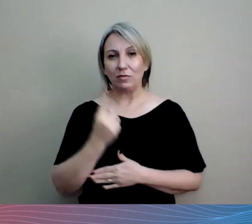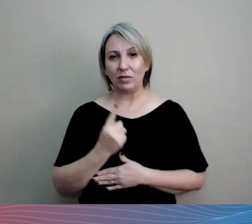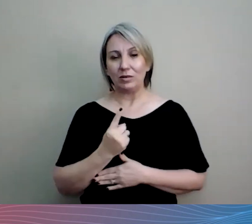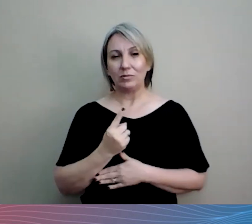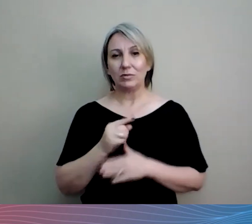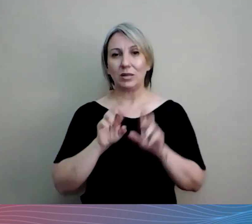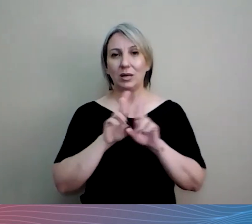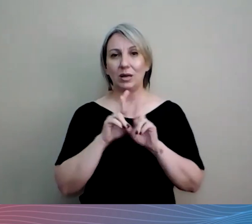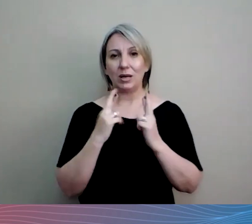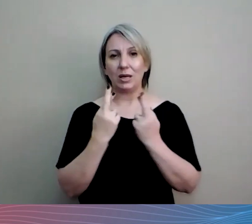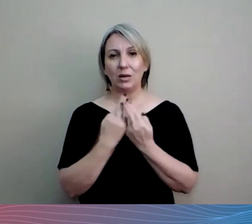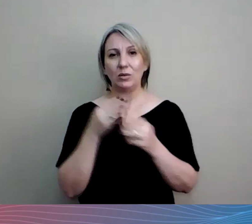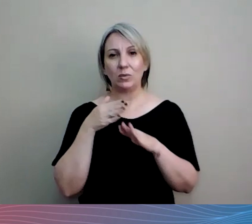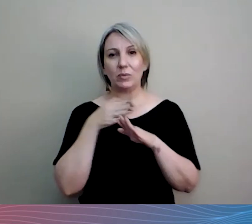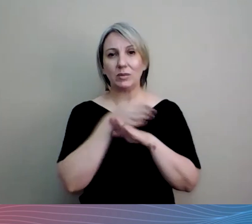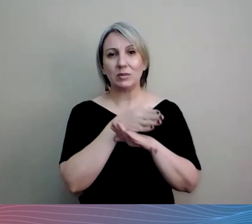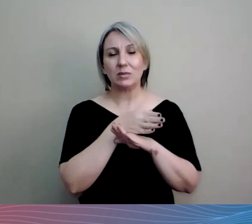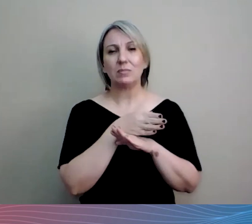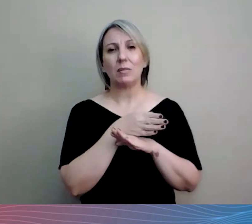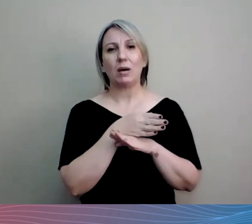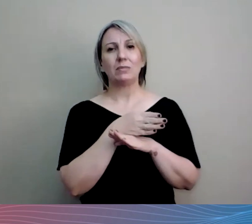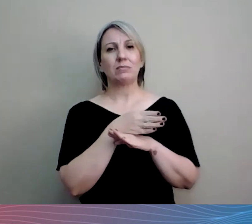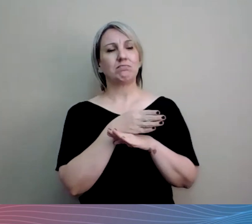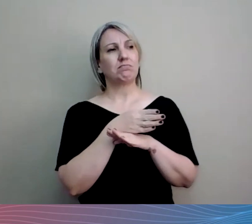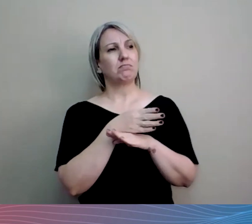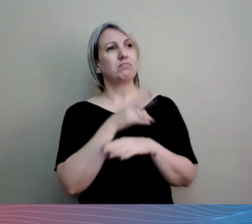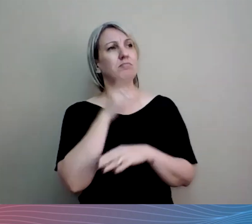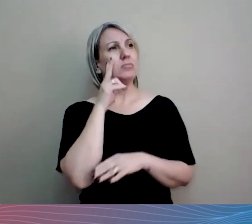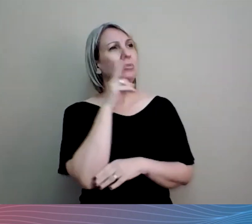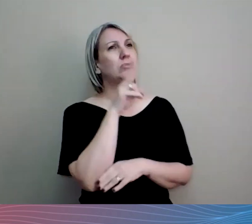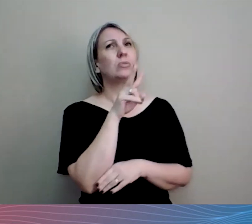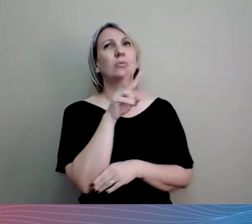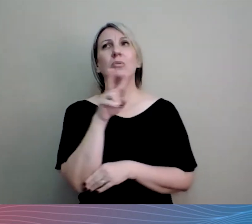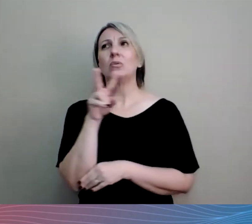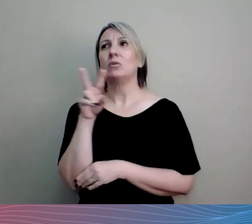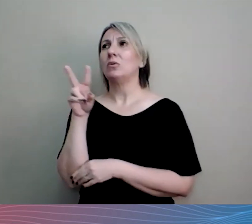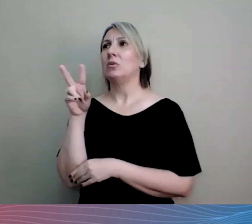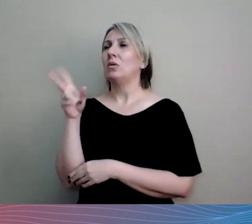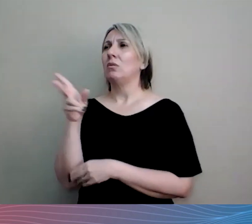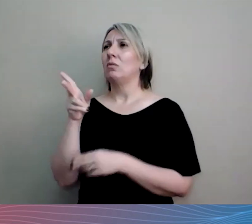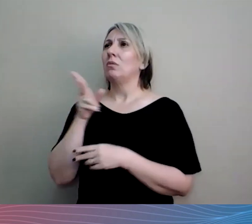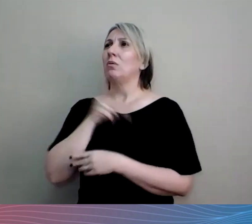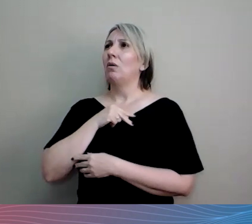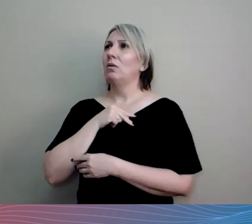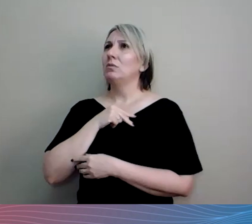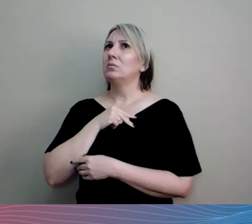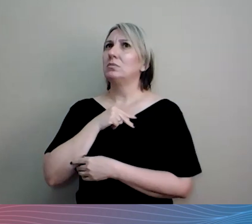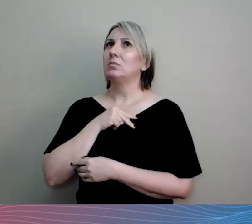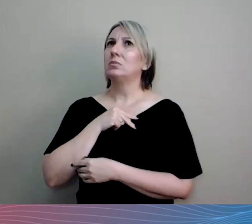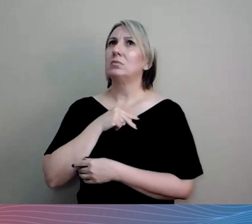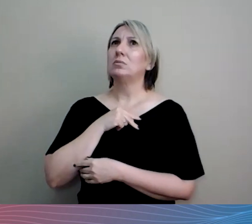manhã. Eu ganhei muito, ganhei demais. Eu vou voltar. Falei, não, você não vai só